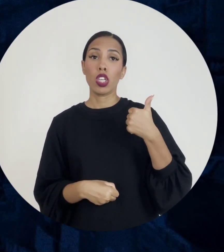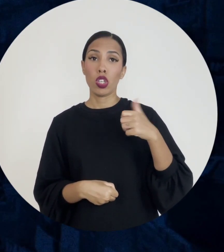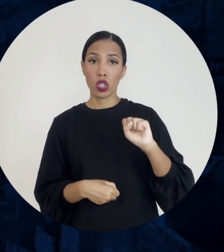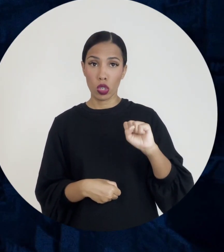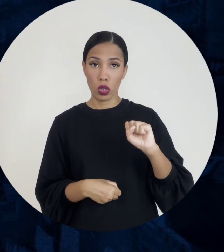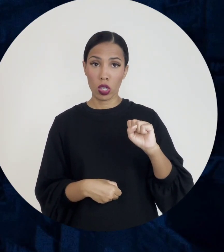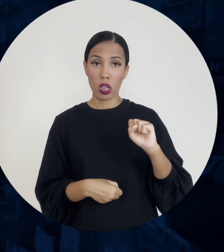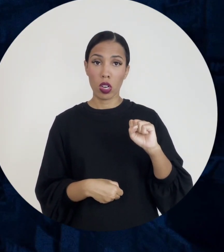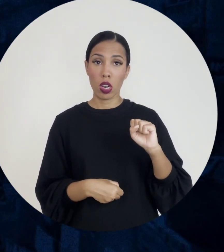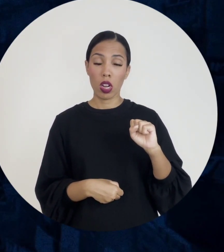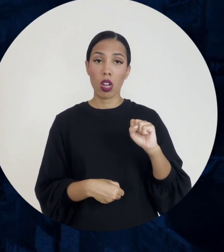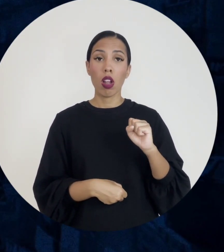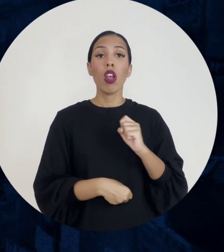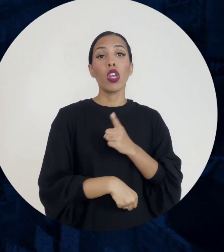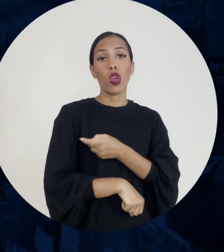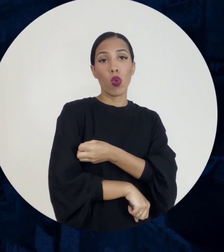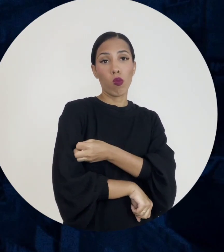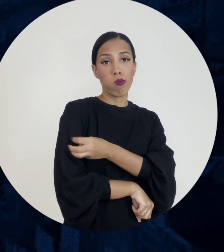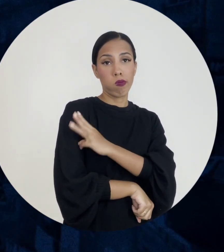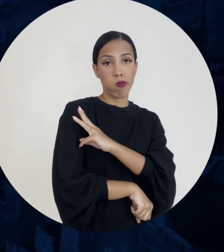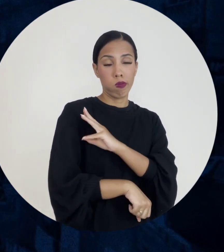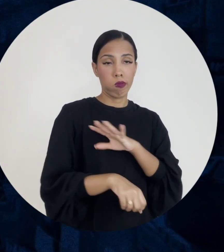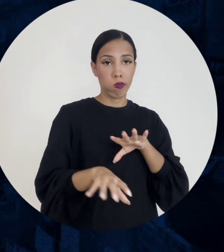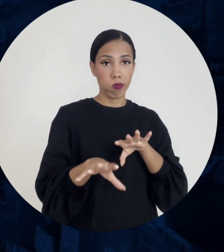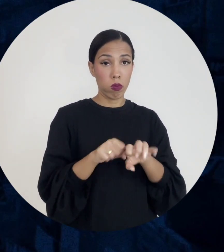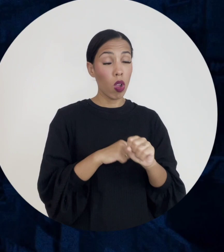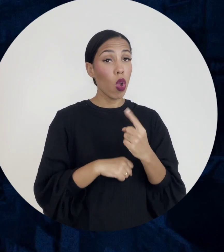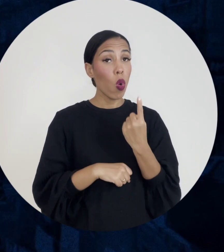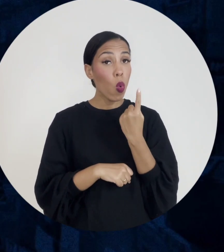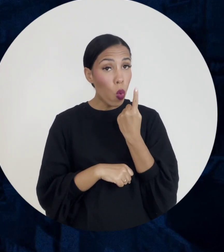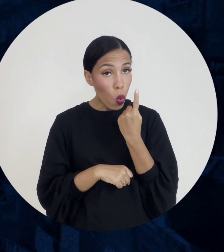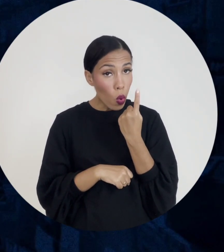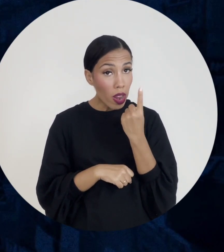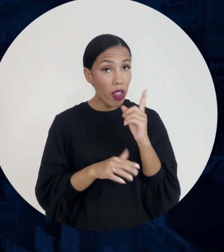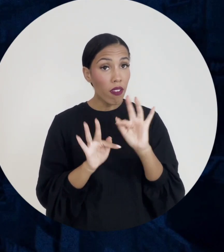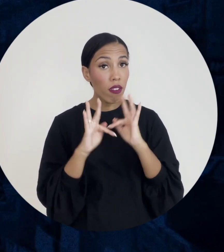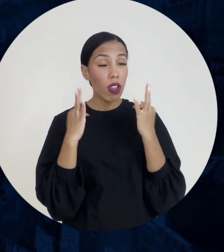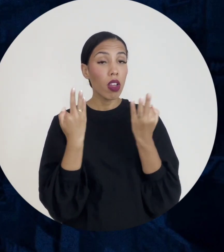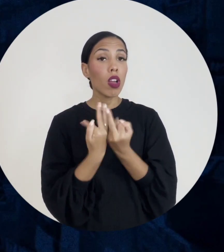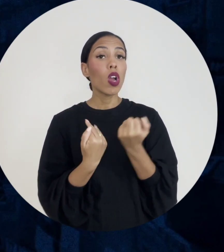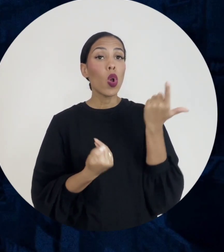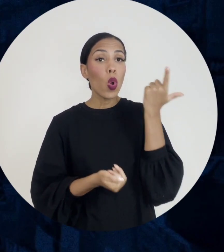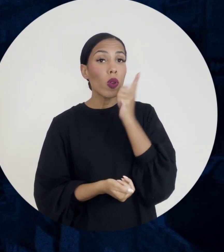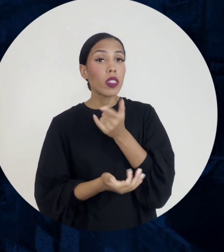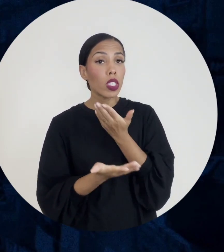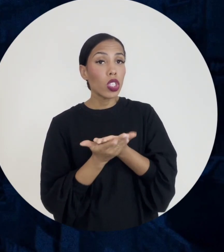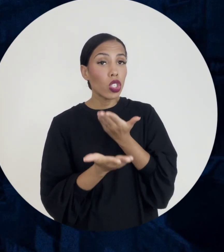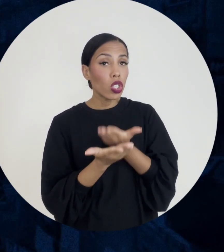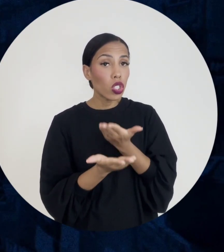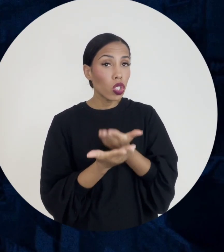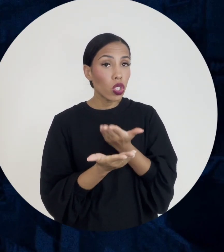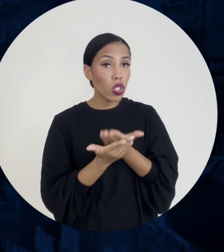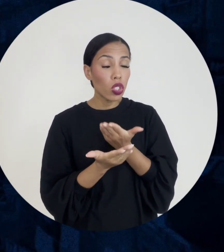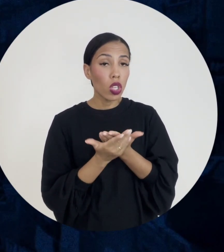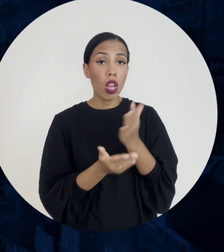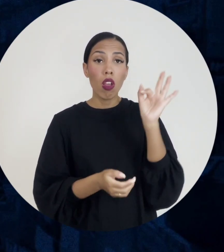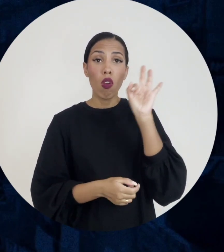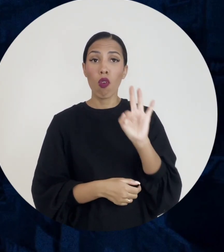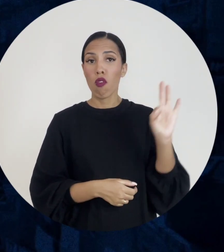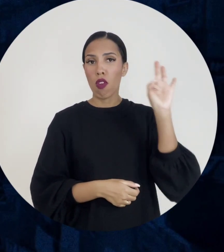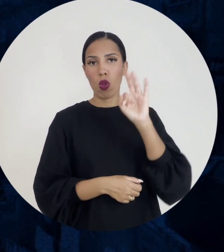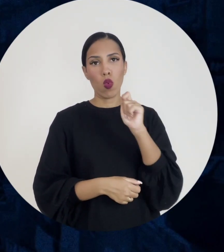teve um pouquinho mais de estudo, né? Não cheguei a fazer faculdade, não, mas de todos os meus irmãos, foi a única que teve um estudo